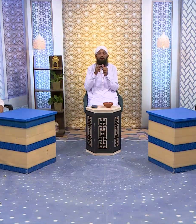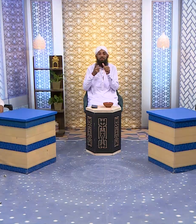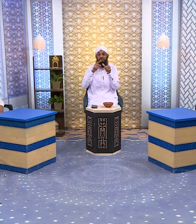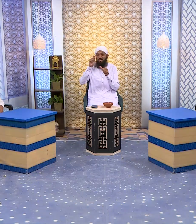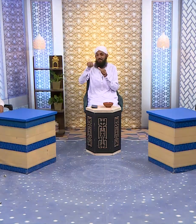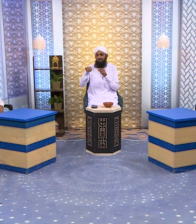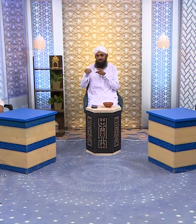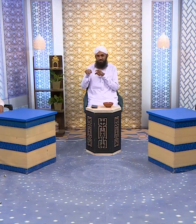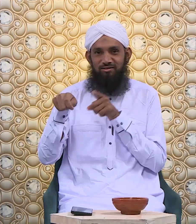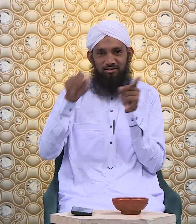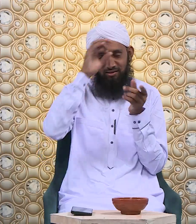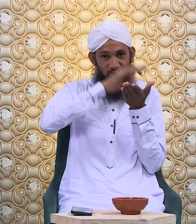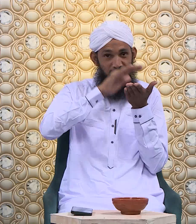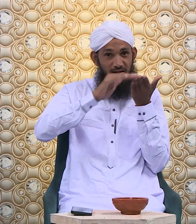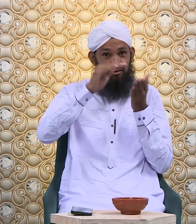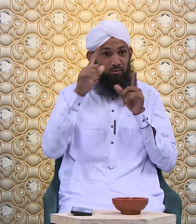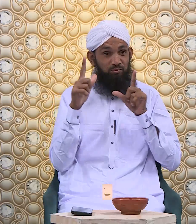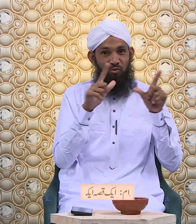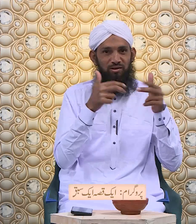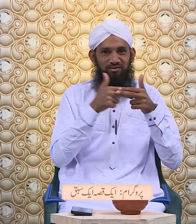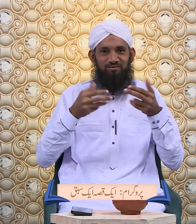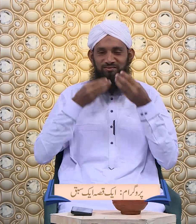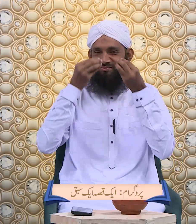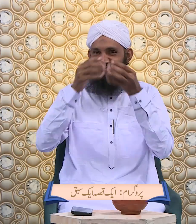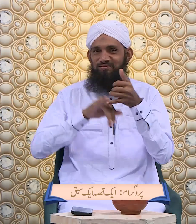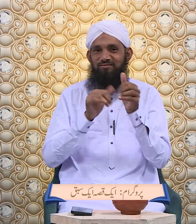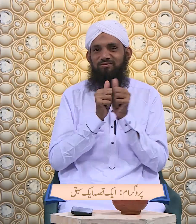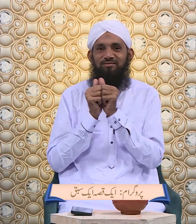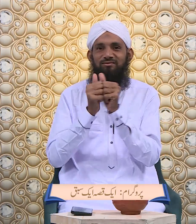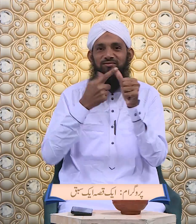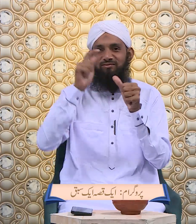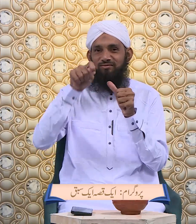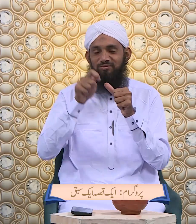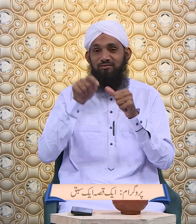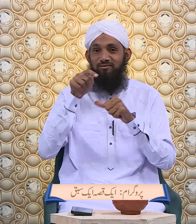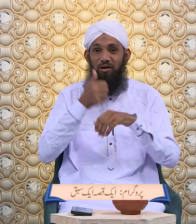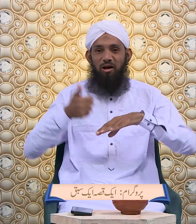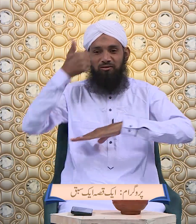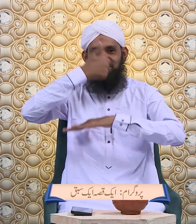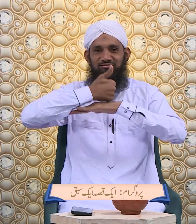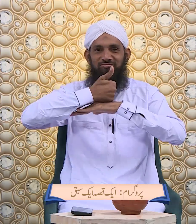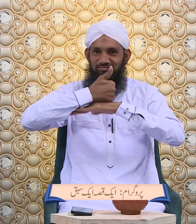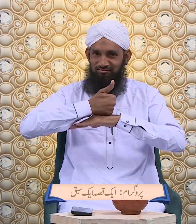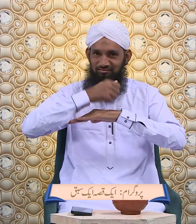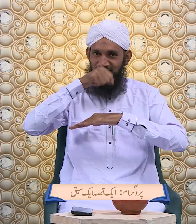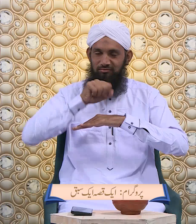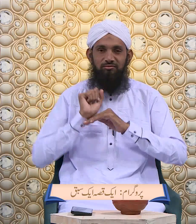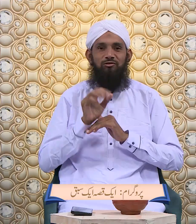حسن سے محبت حضرت سیدنا عبو بکر صدیق رضی اللہ عنہ جب امیر المؤمنین خلیفة المسلمین منتخب ہوئے تو رسول